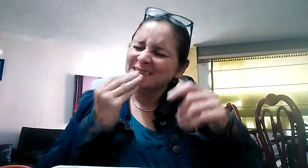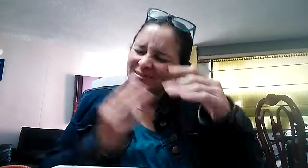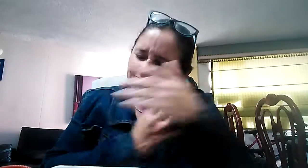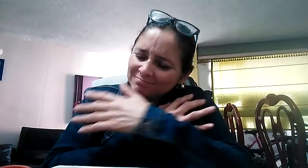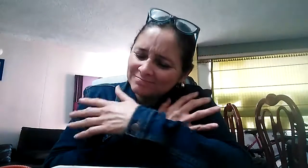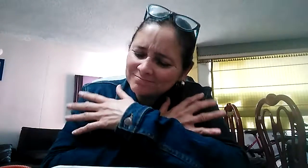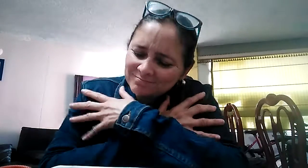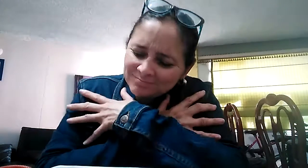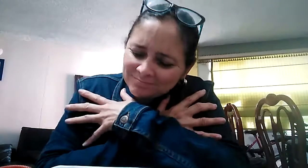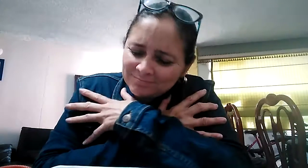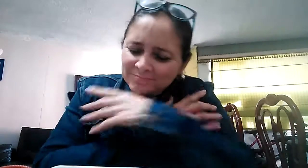pinball,